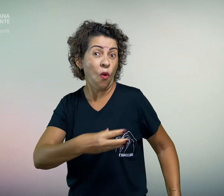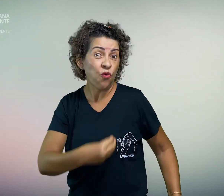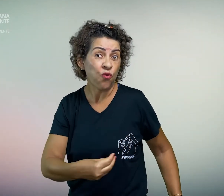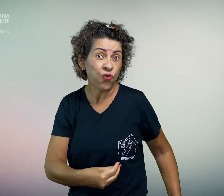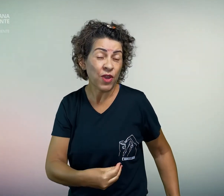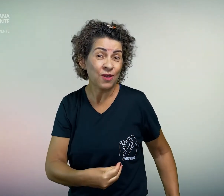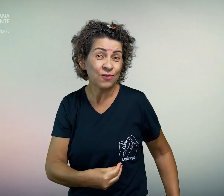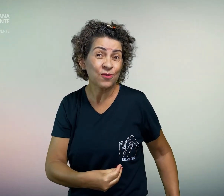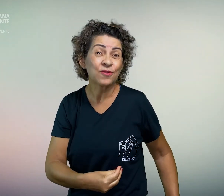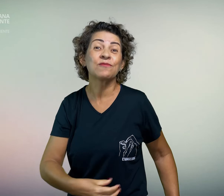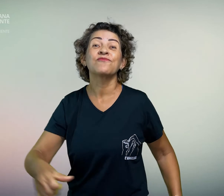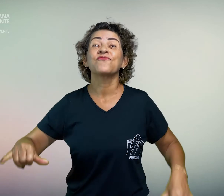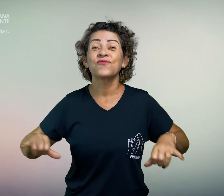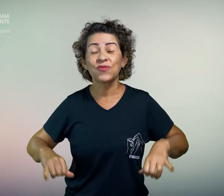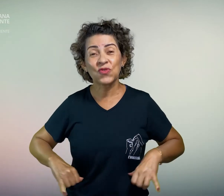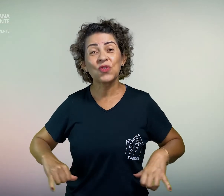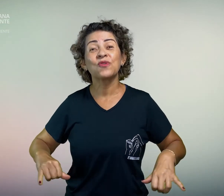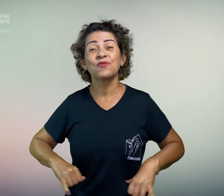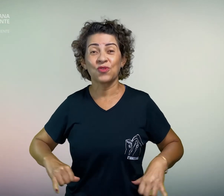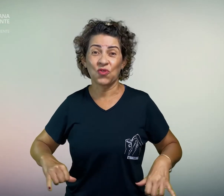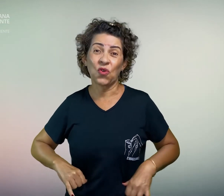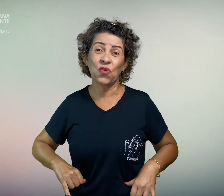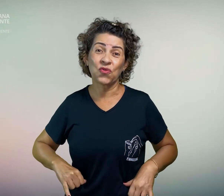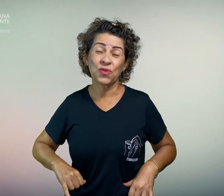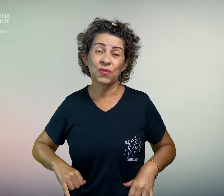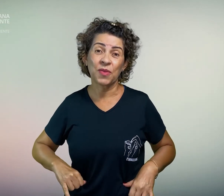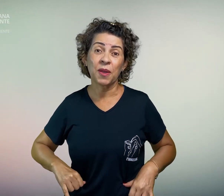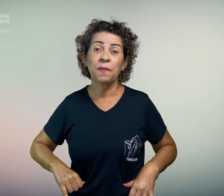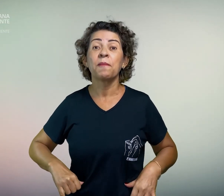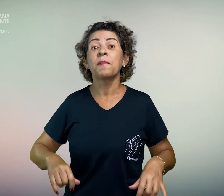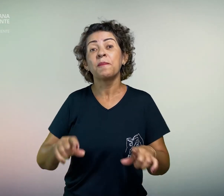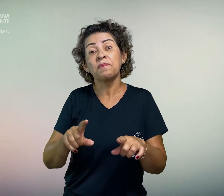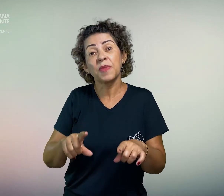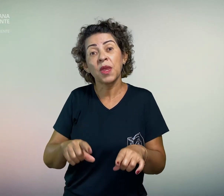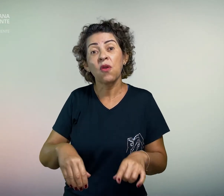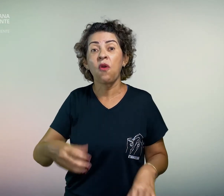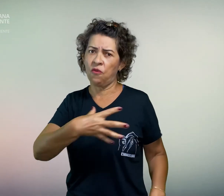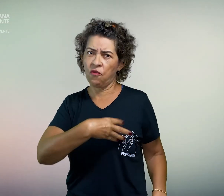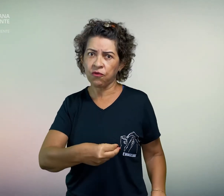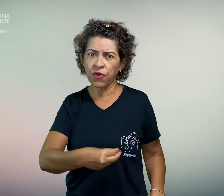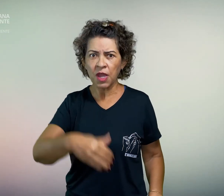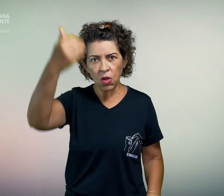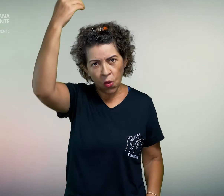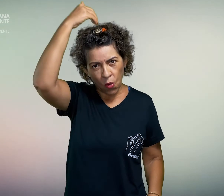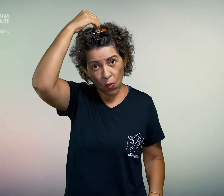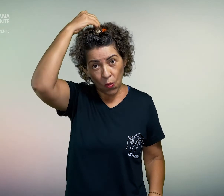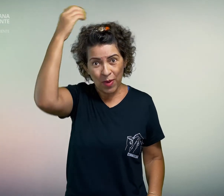Seus filhos sofrerão as consequências do pecado do pai, ainda que